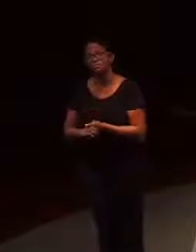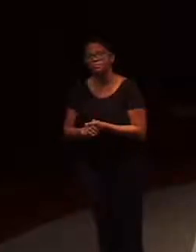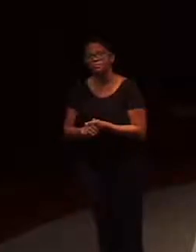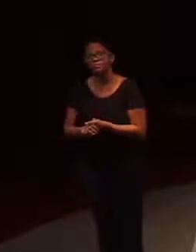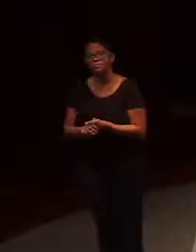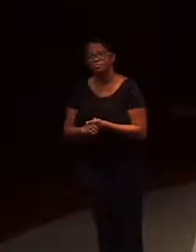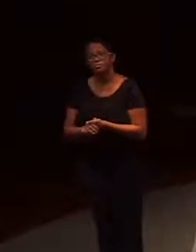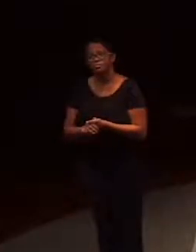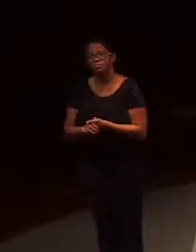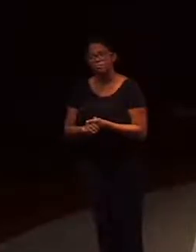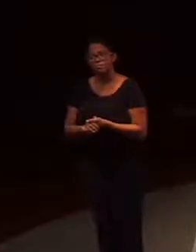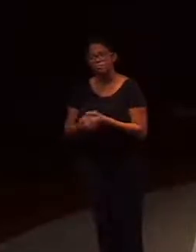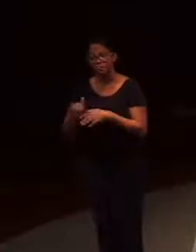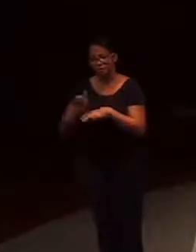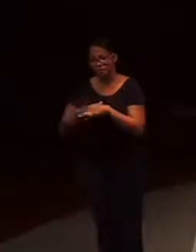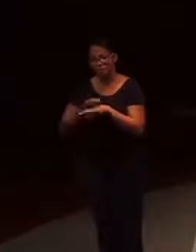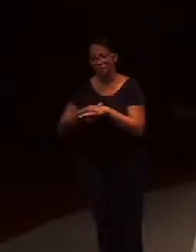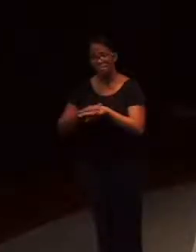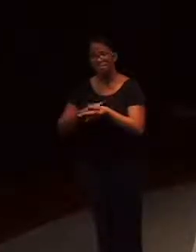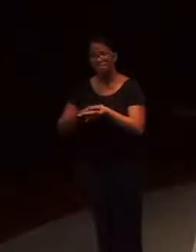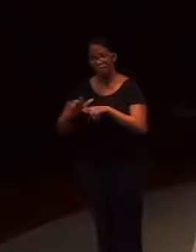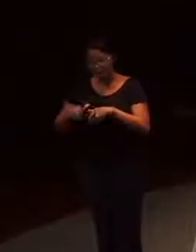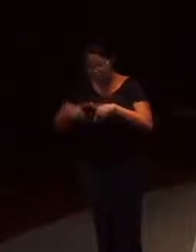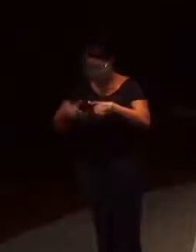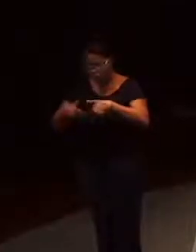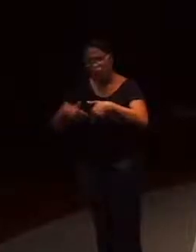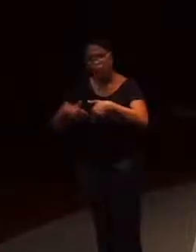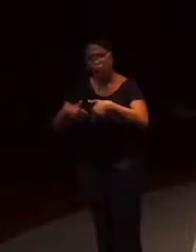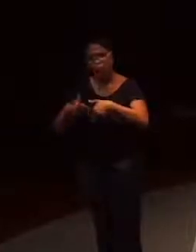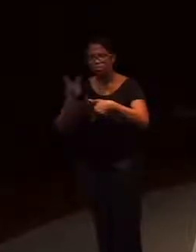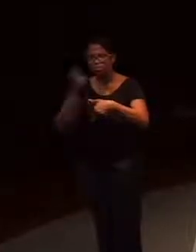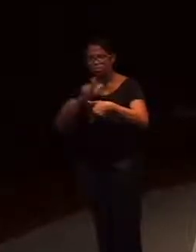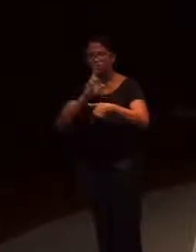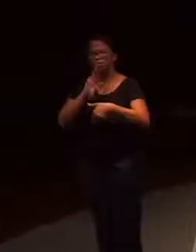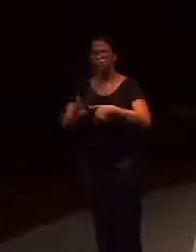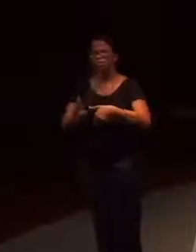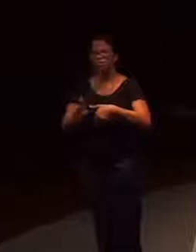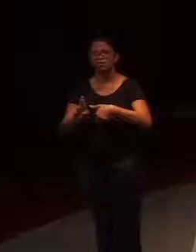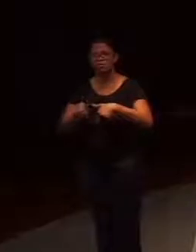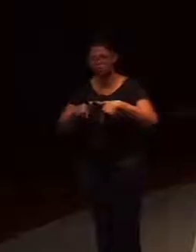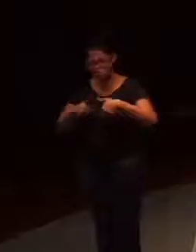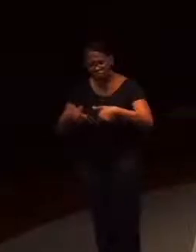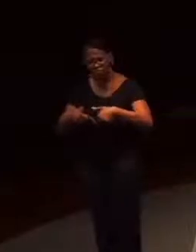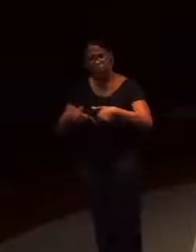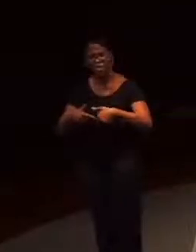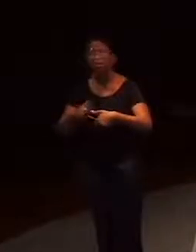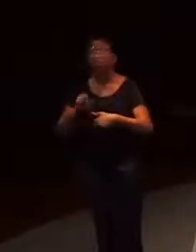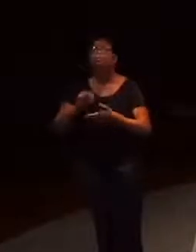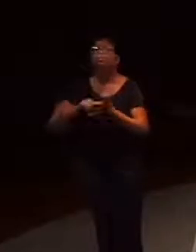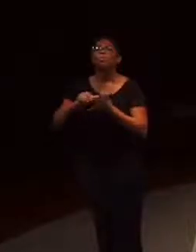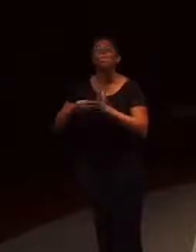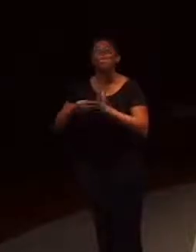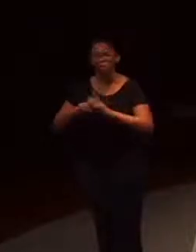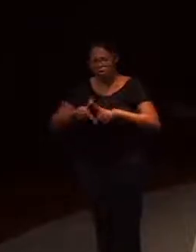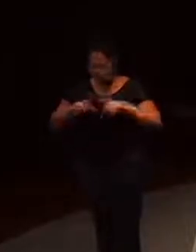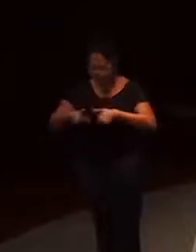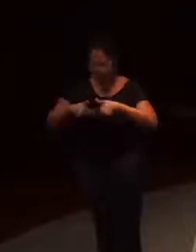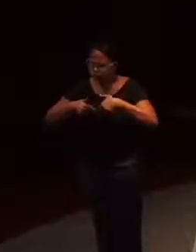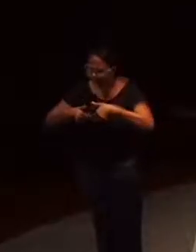tratarmos de ações que tenham concretude, né? Ou seja, temos que trabalhar isso ao nível